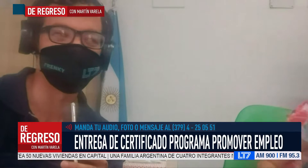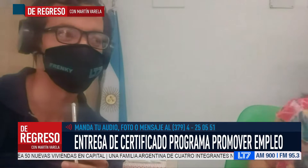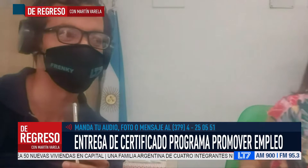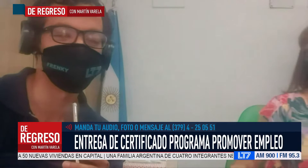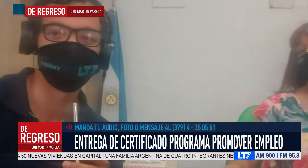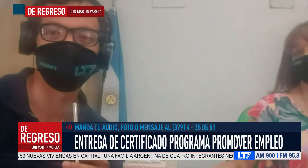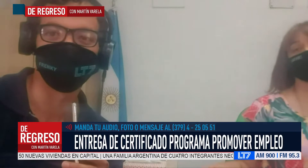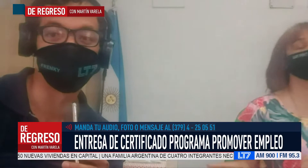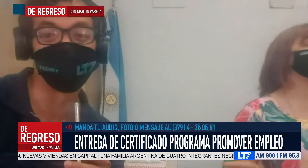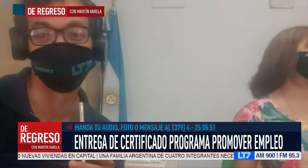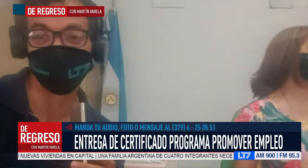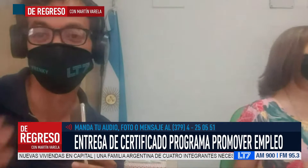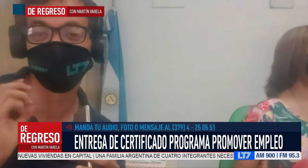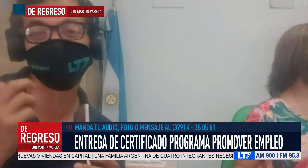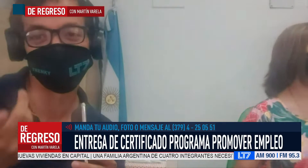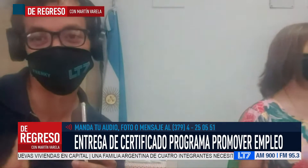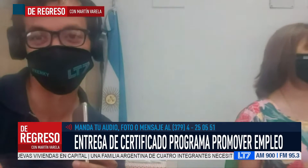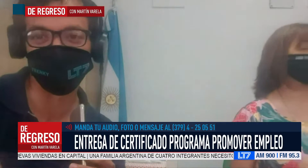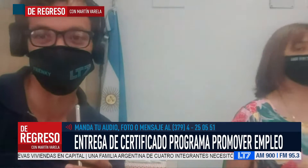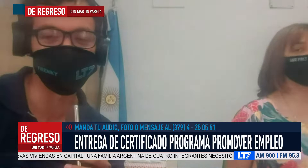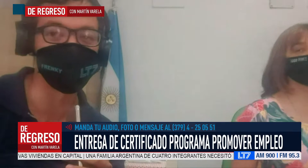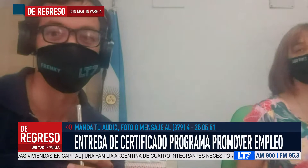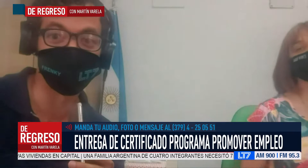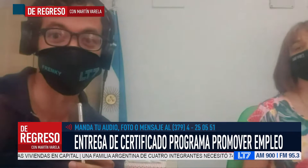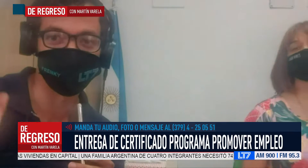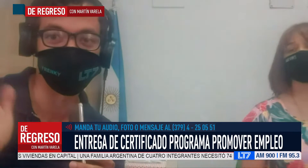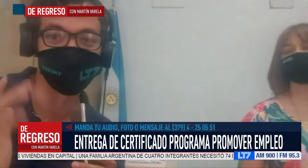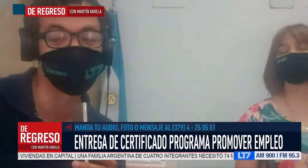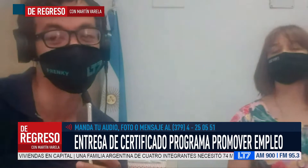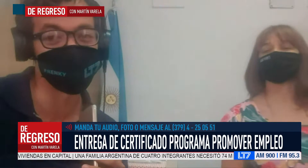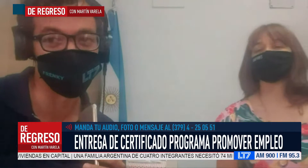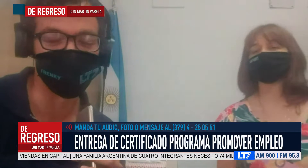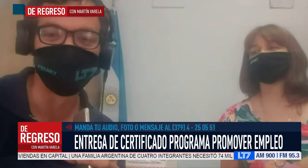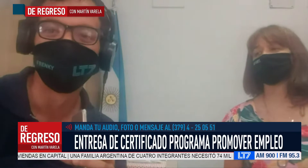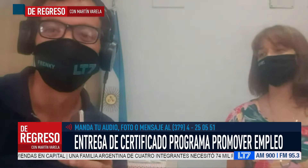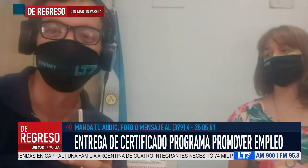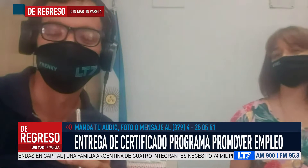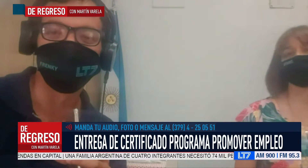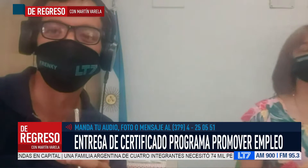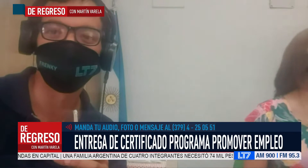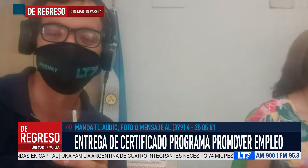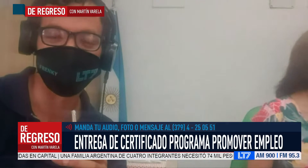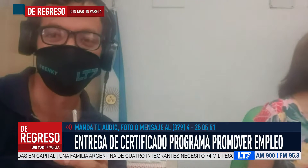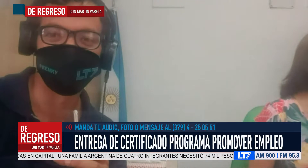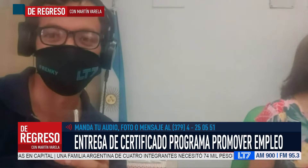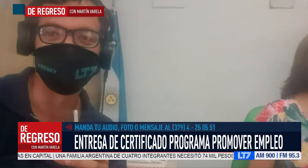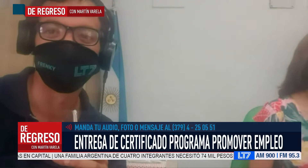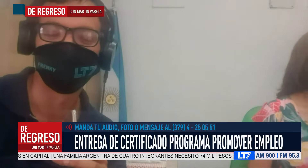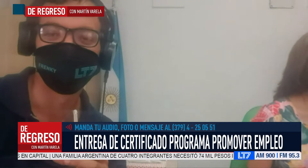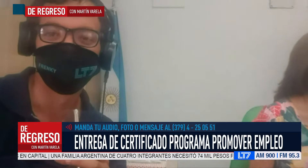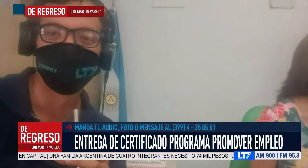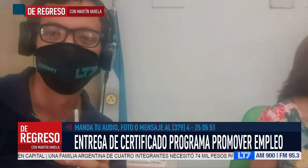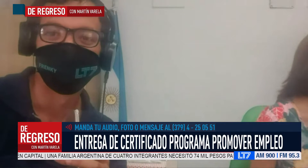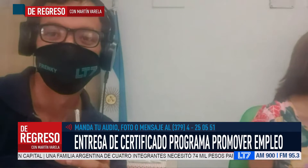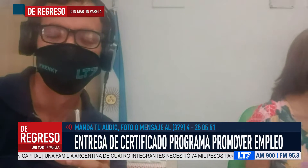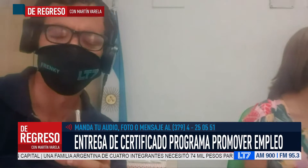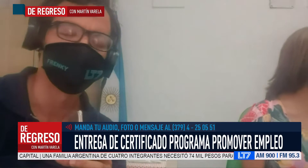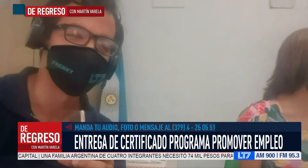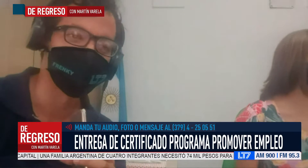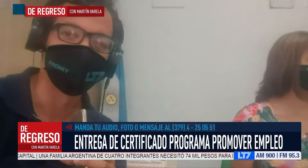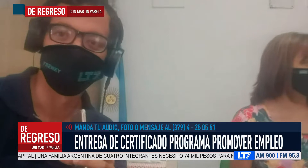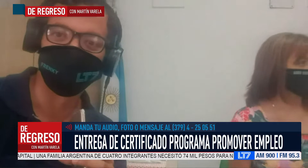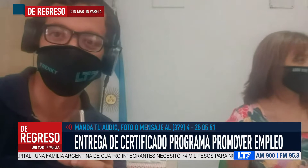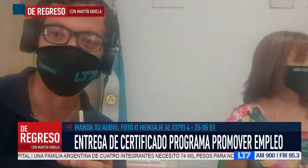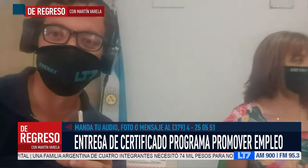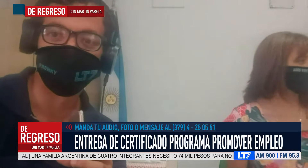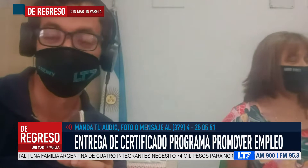paliza a Diego. Bueno, él me estaba gastando justamente, va al tercero, pero bueno, con justa razón, sí. Sí, bien cargadito. Bien